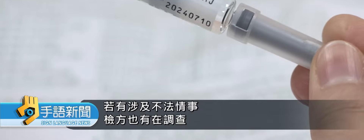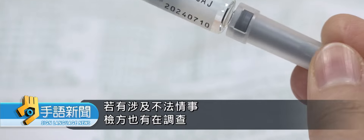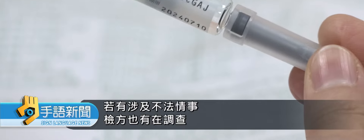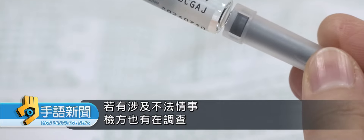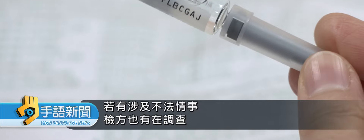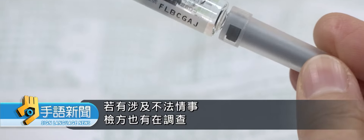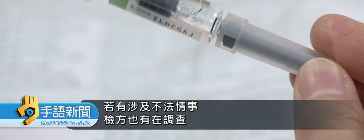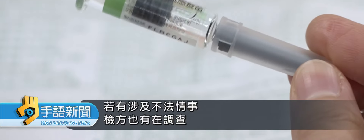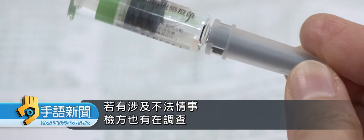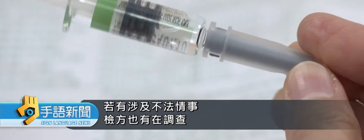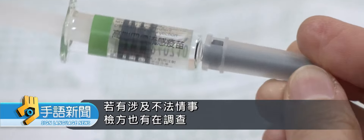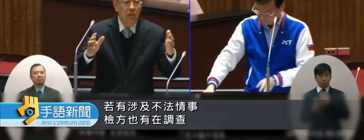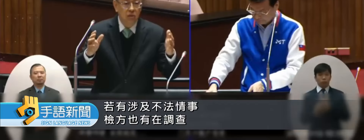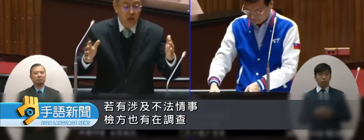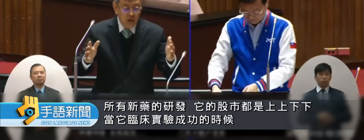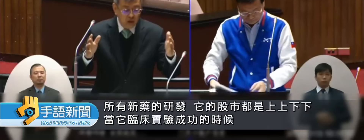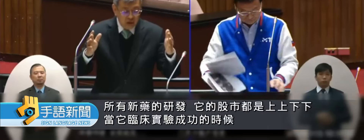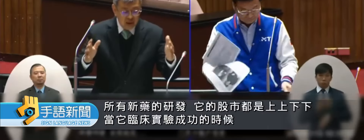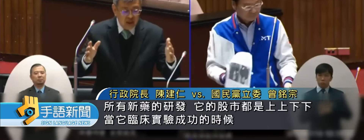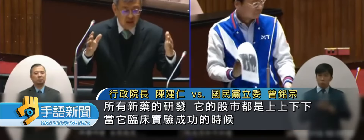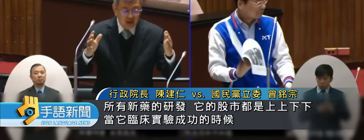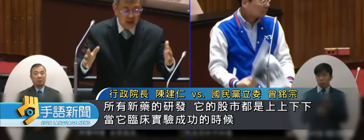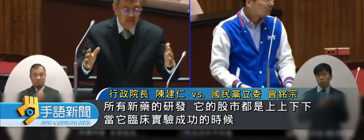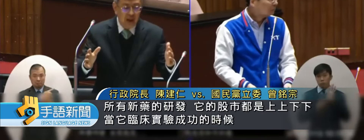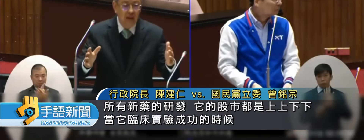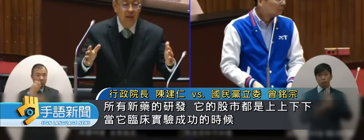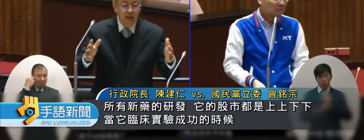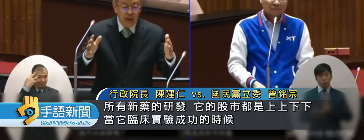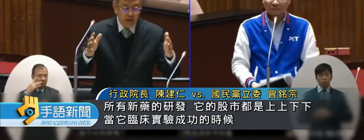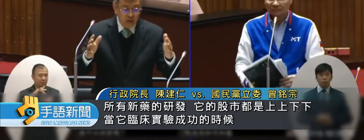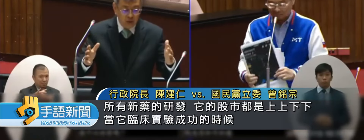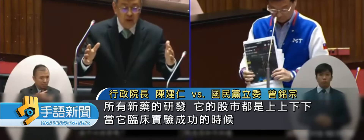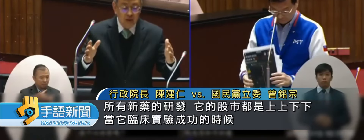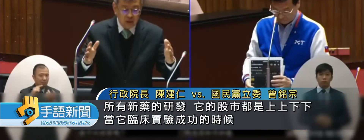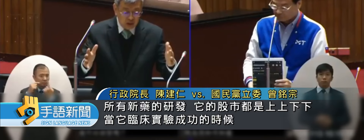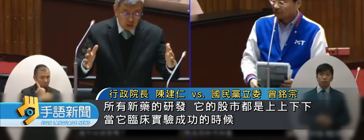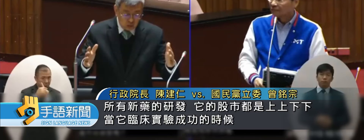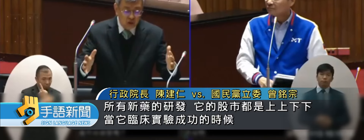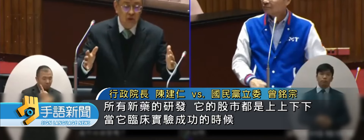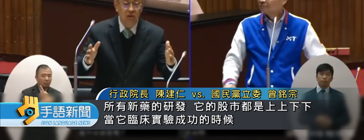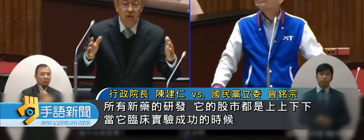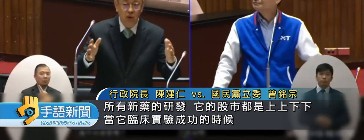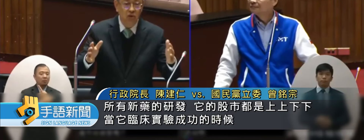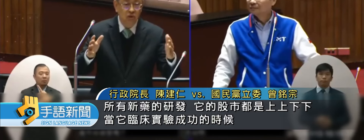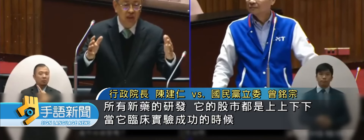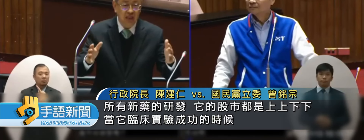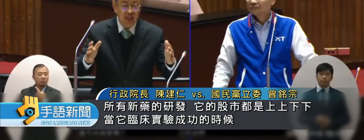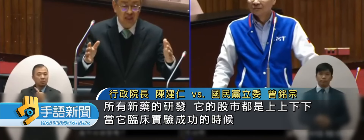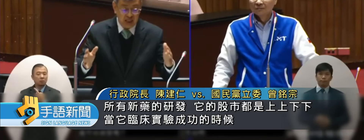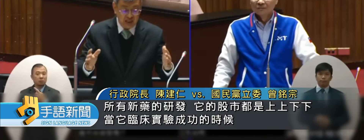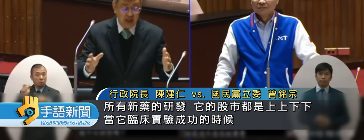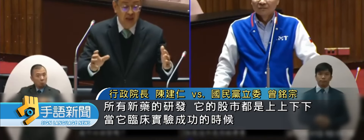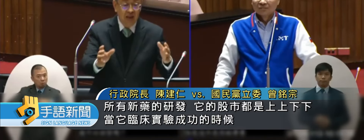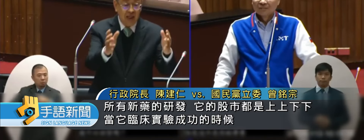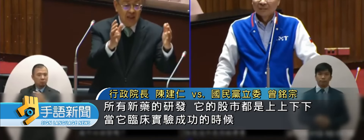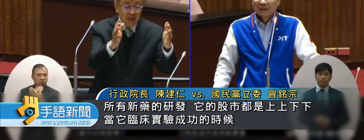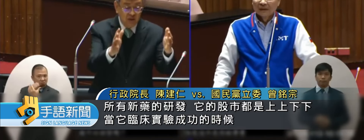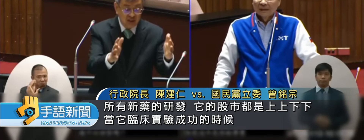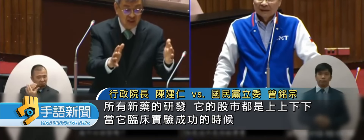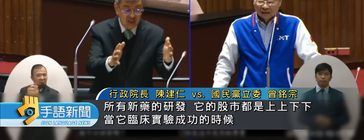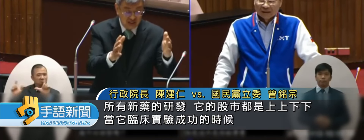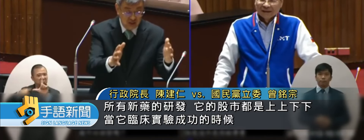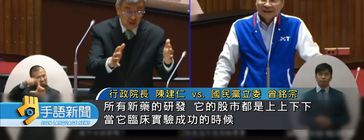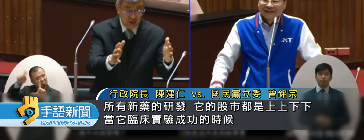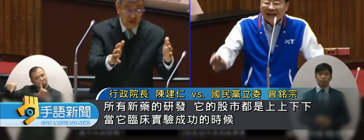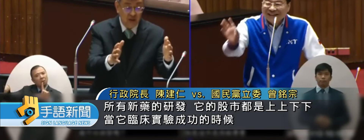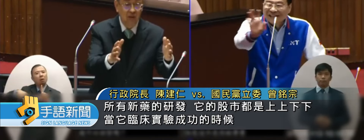检方也有在调查。 所有新药的研发，它的股 的股市都是上上下下，当他